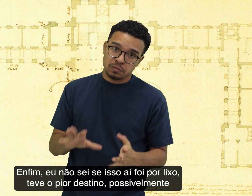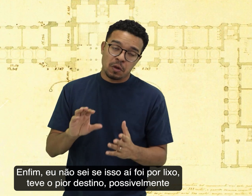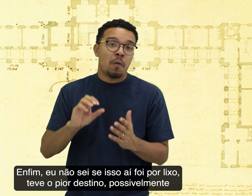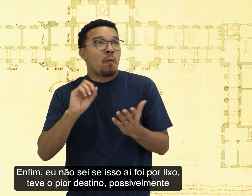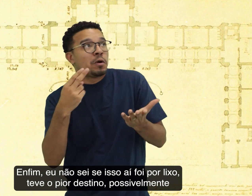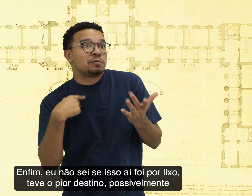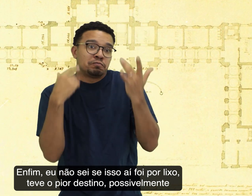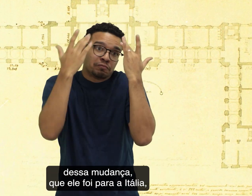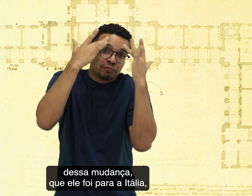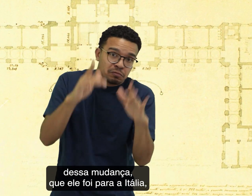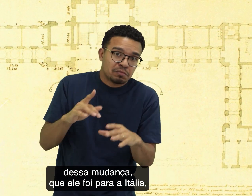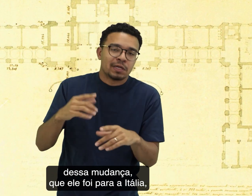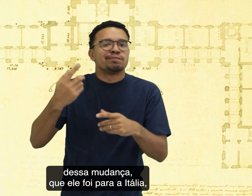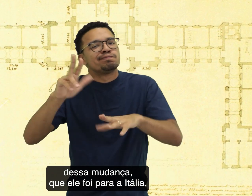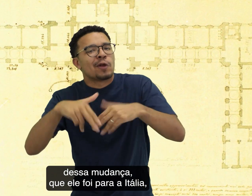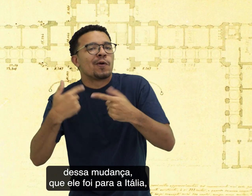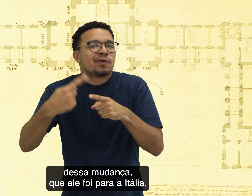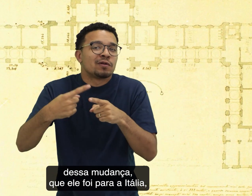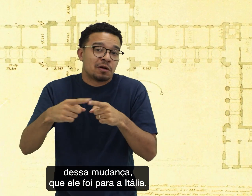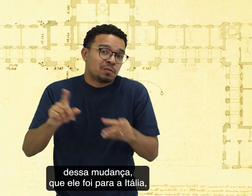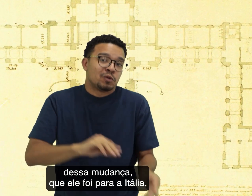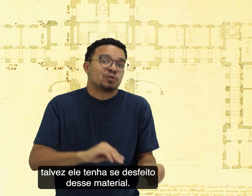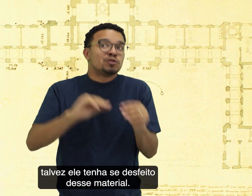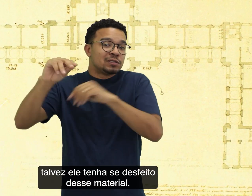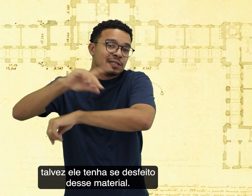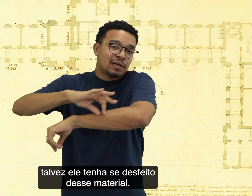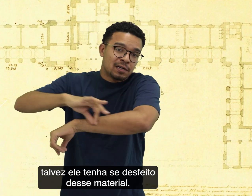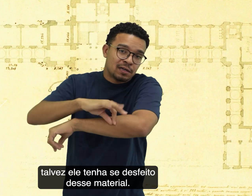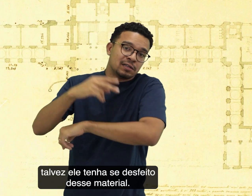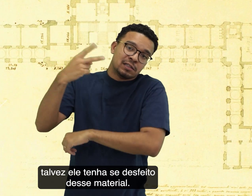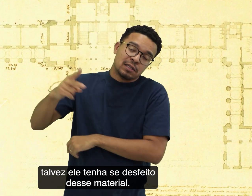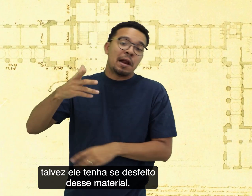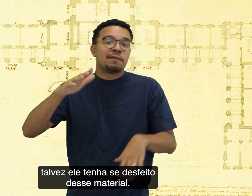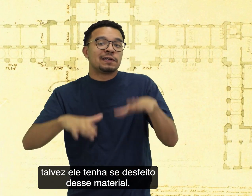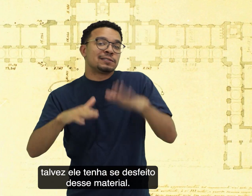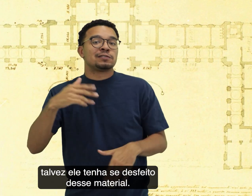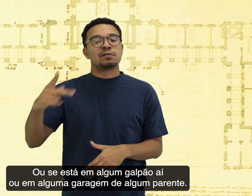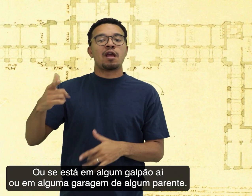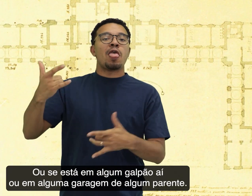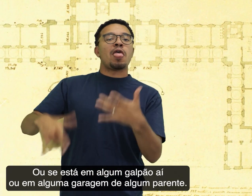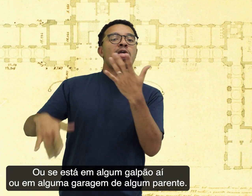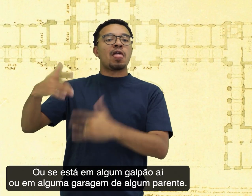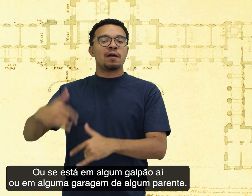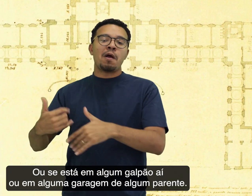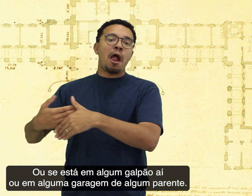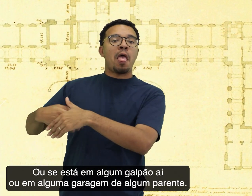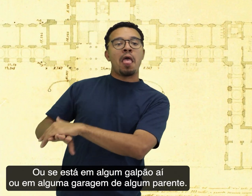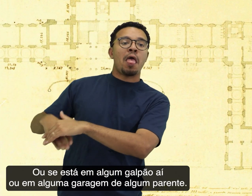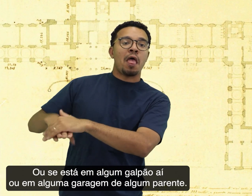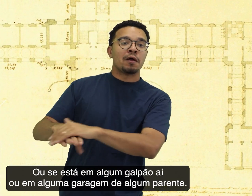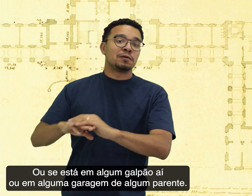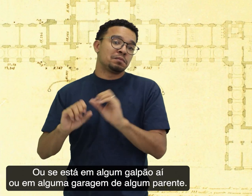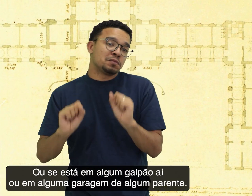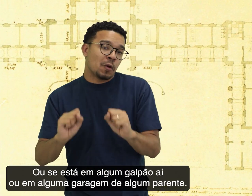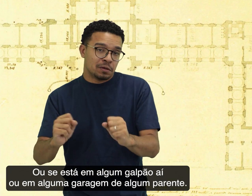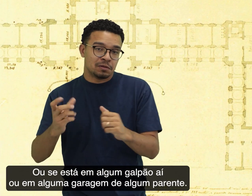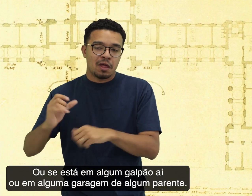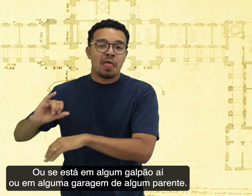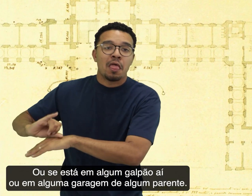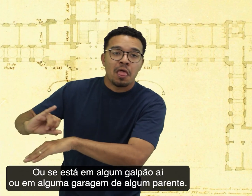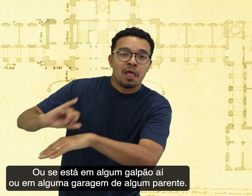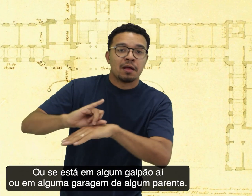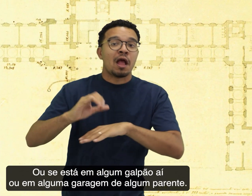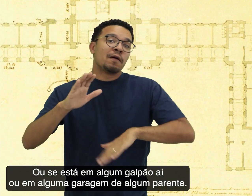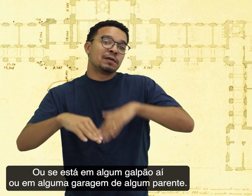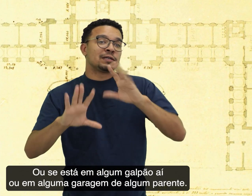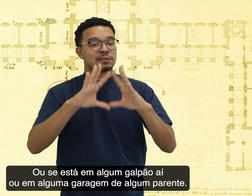pior destino, possivelmente, né? Nessa mudança que ele foi para a Itália, talvez ele tenha se desfeito desse material. Ou se está em algum galpão aí, ou em